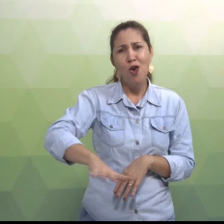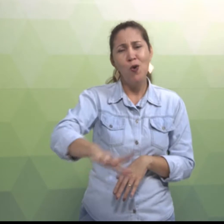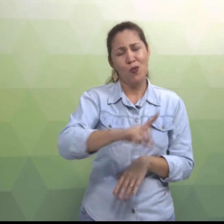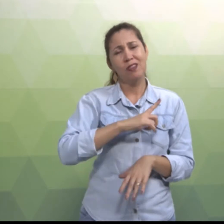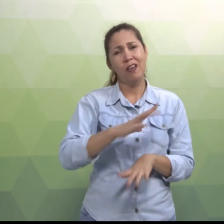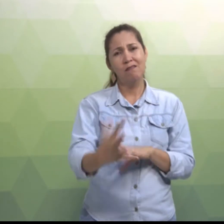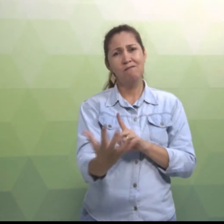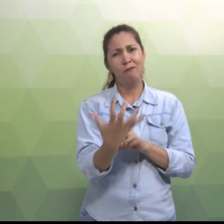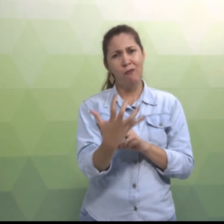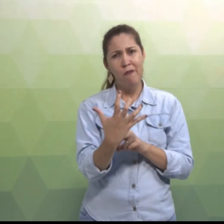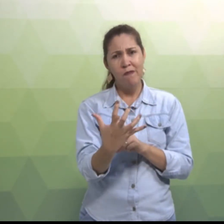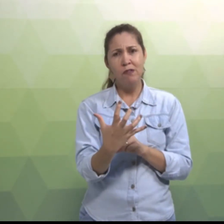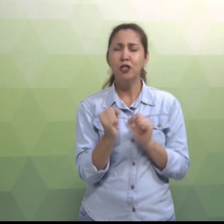Então, o meio